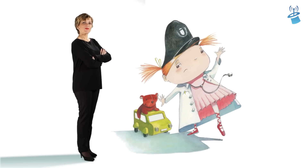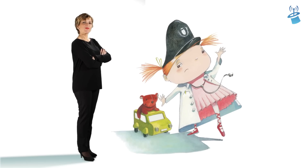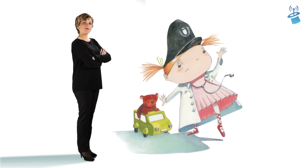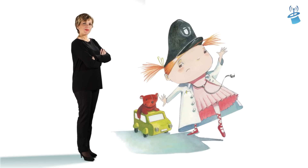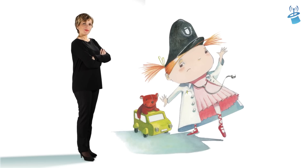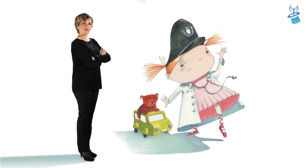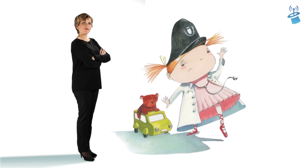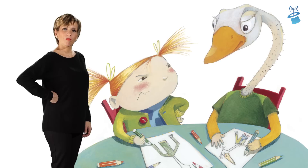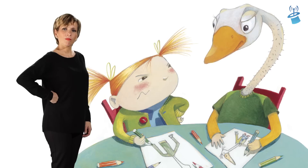sera.